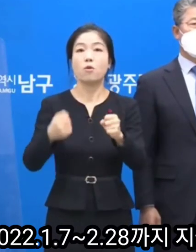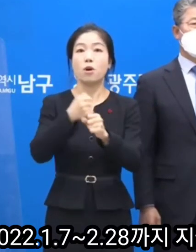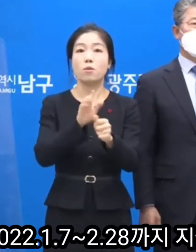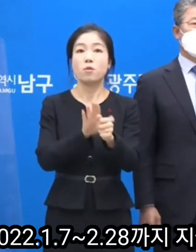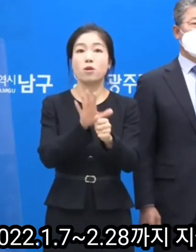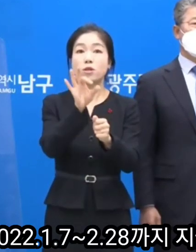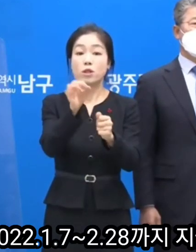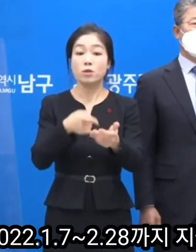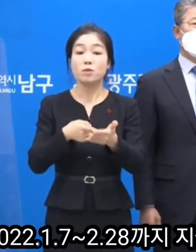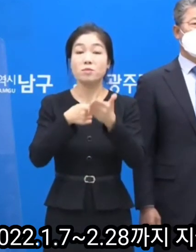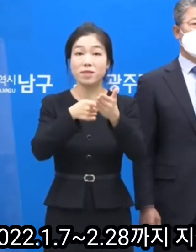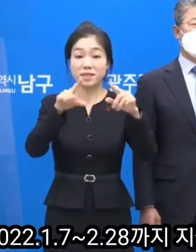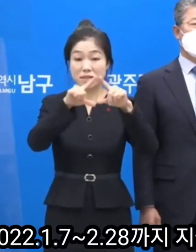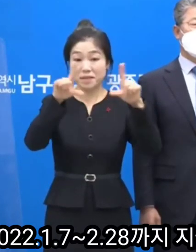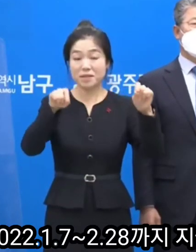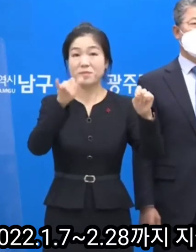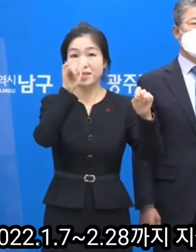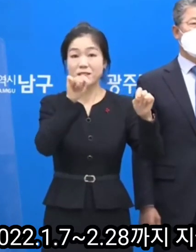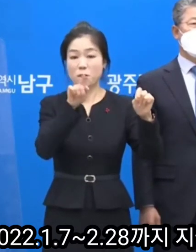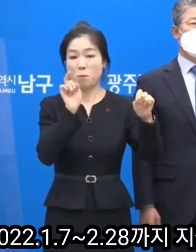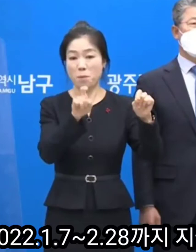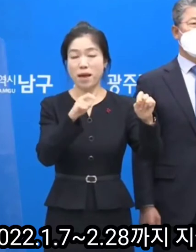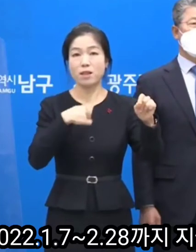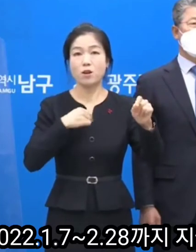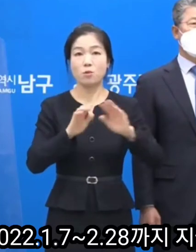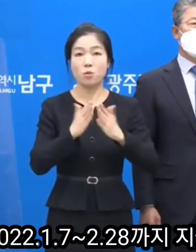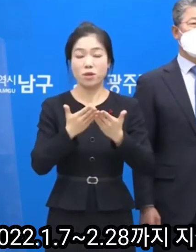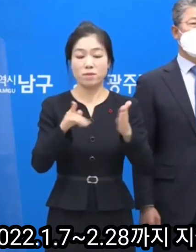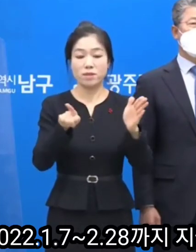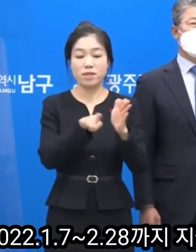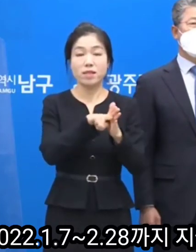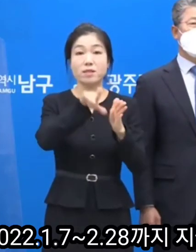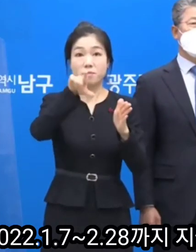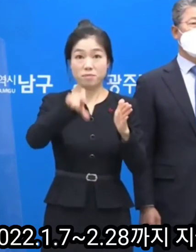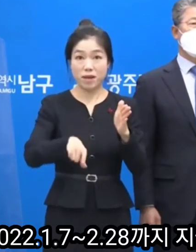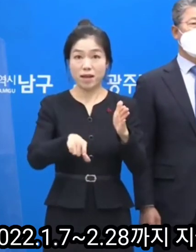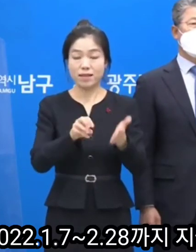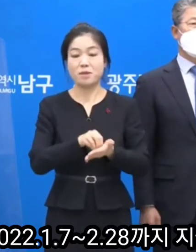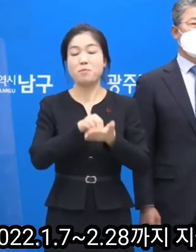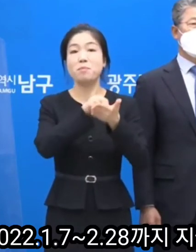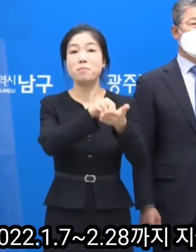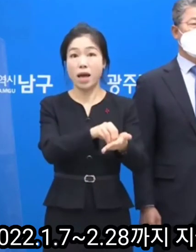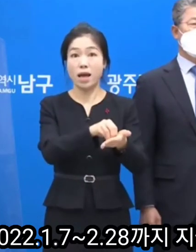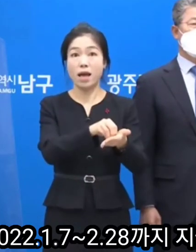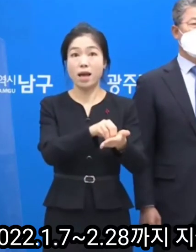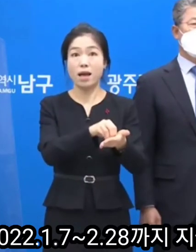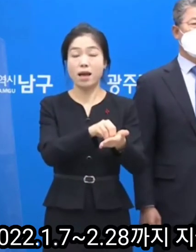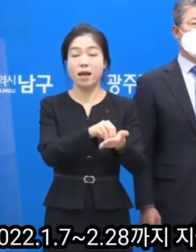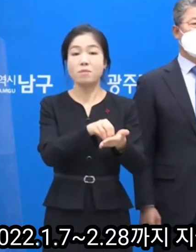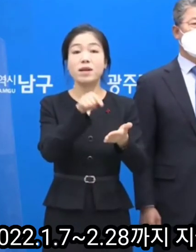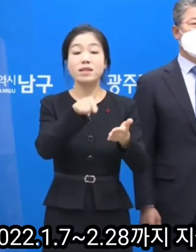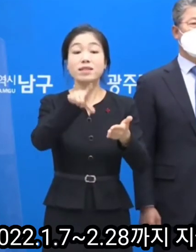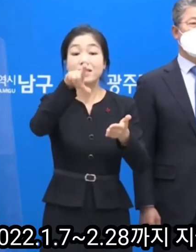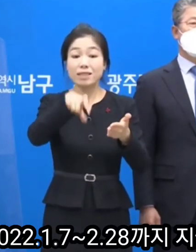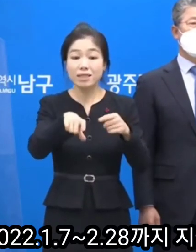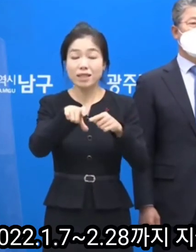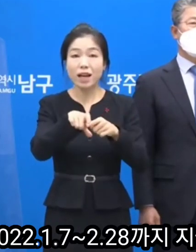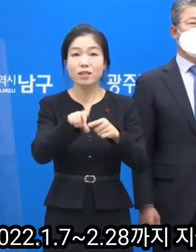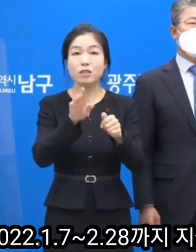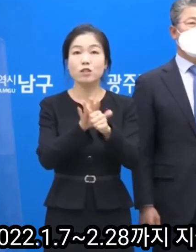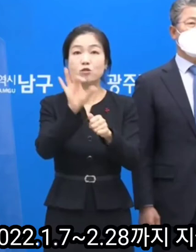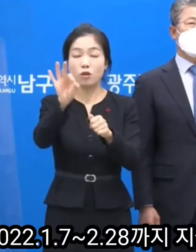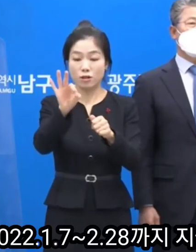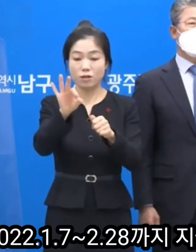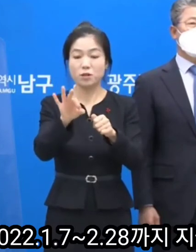일상회복지원금 신청 코너를 통해 본인 명의의 신용체크카드를 등록하시면 해당 카드로